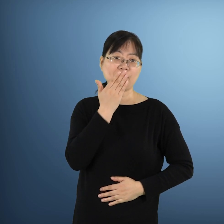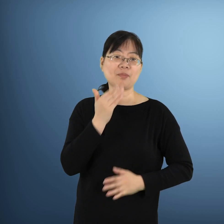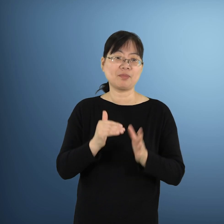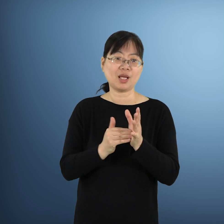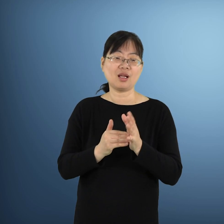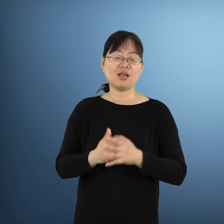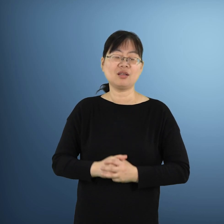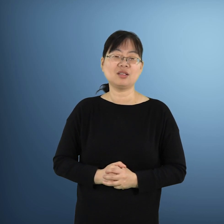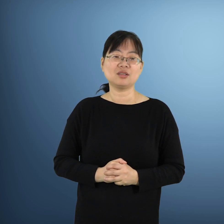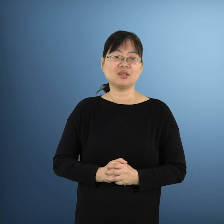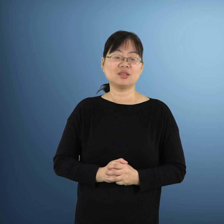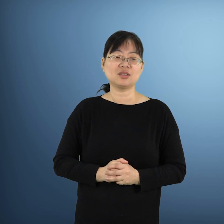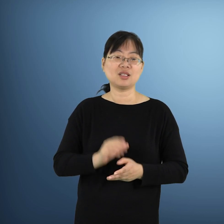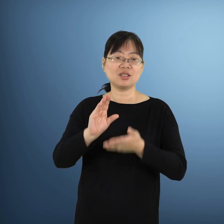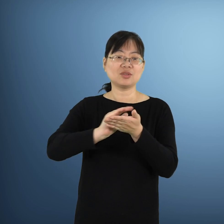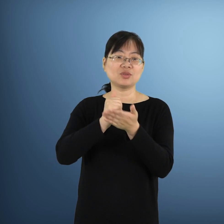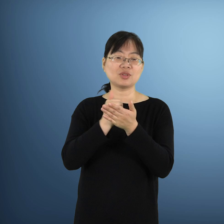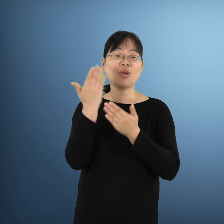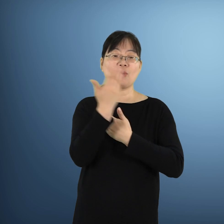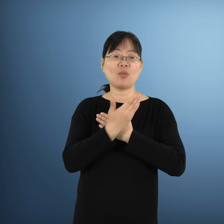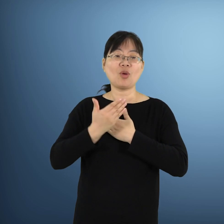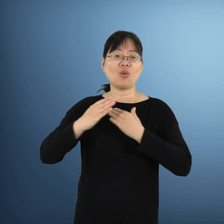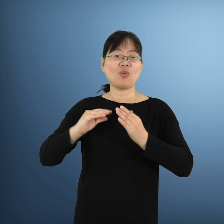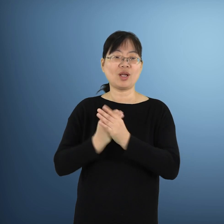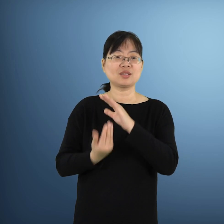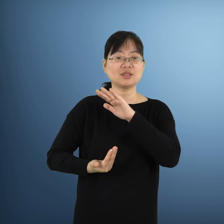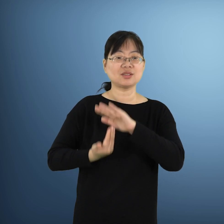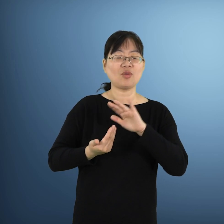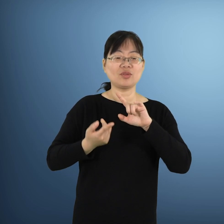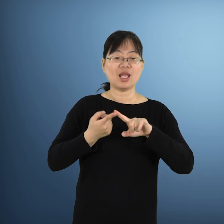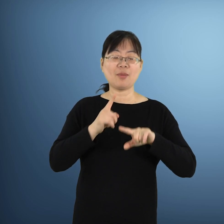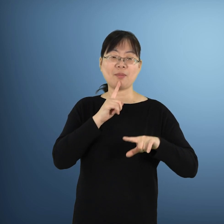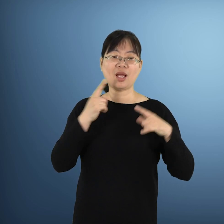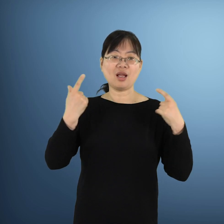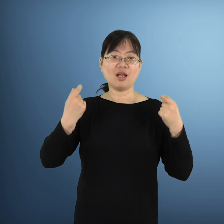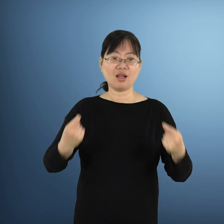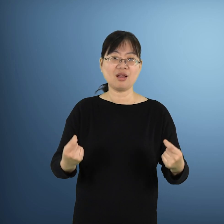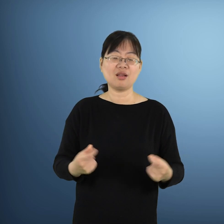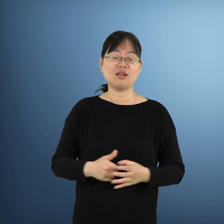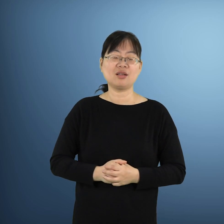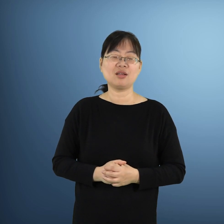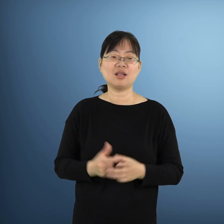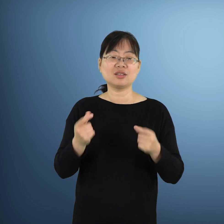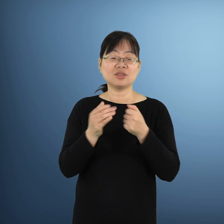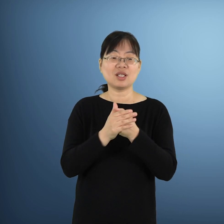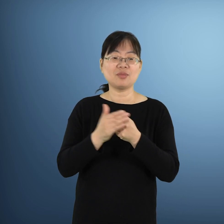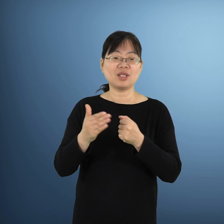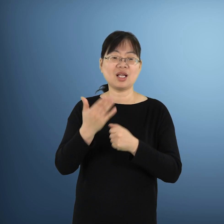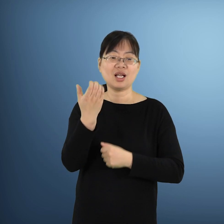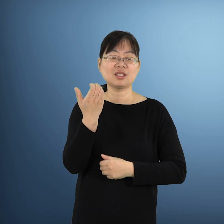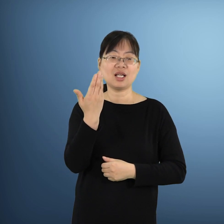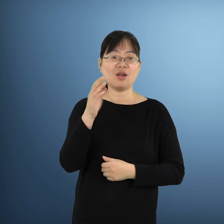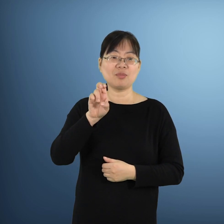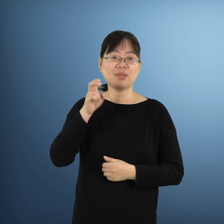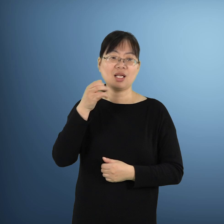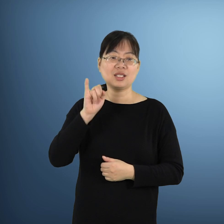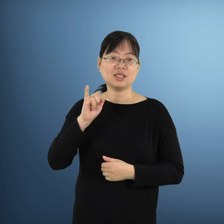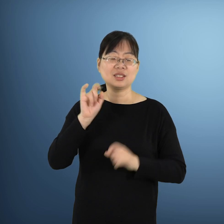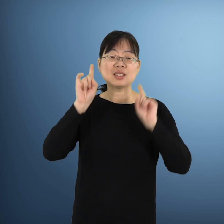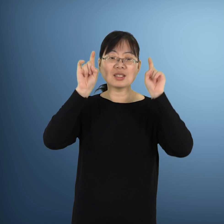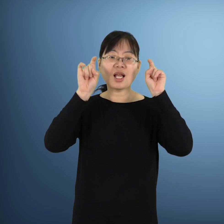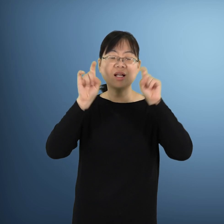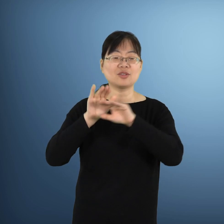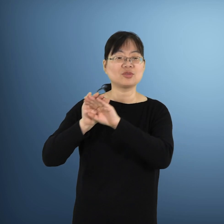거예요. 그리스도의 몸이 완성되는 거라 그 말이에요. 그래서 99마리의